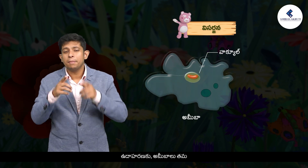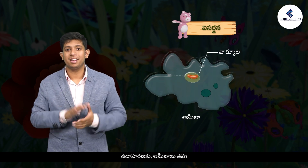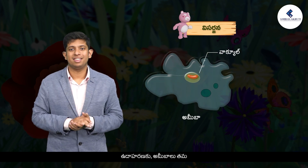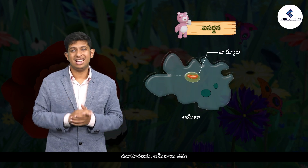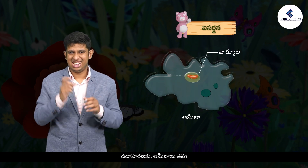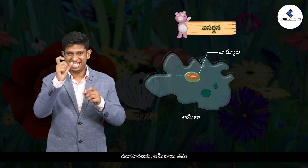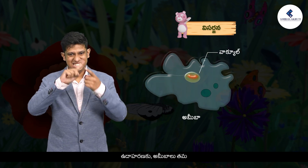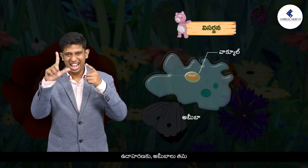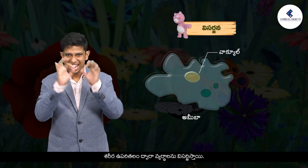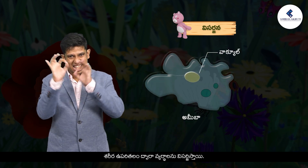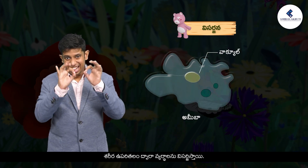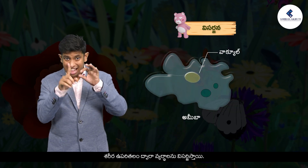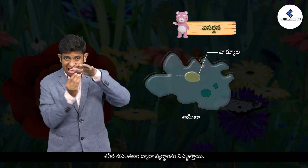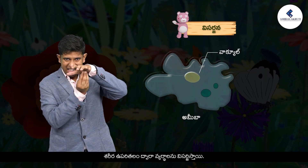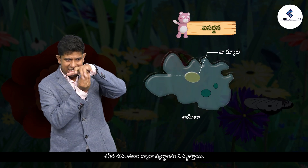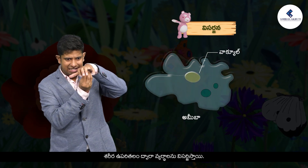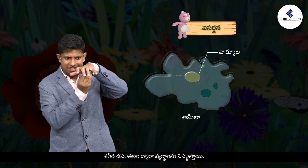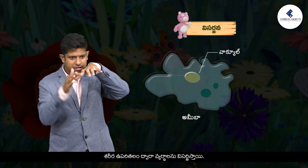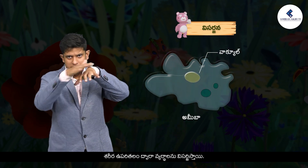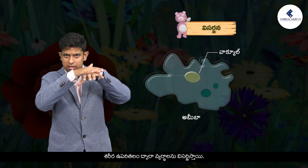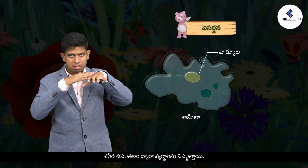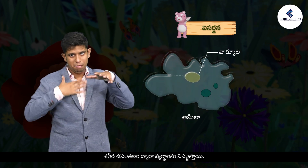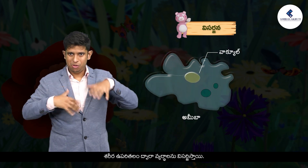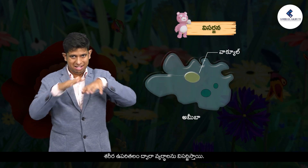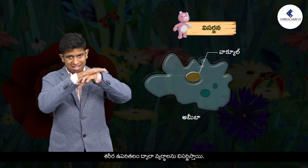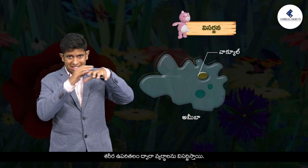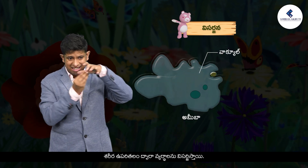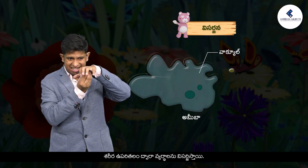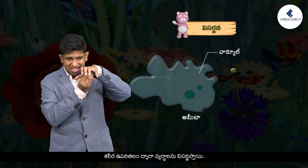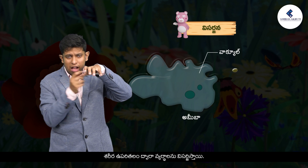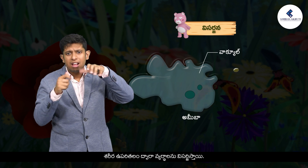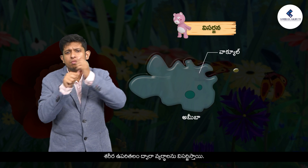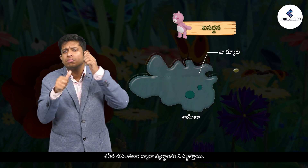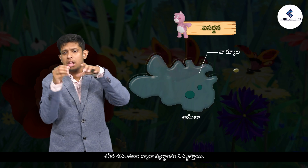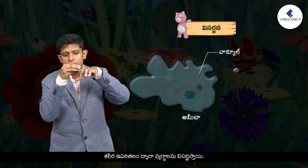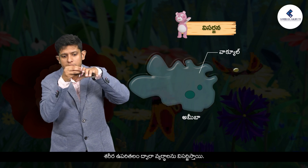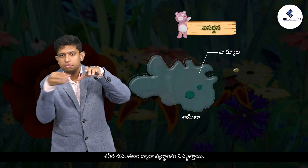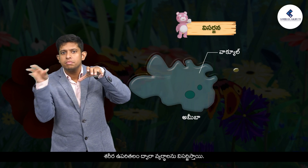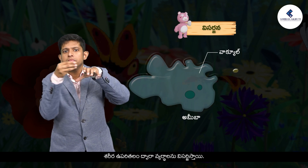ఉదాహరణకు అమీబాలు తమ శరీరం ఉపరితలం ద్వారా వ్యర్థాలను విసర్జిస్తాయి.